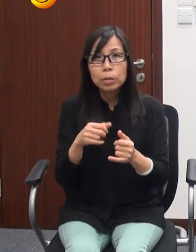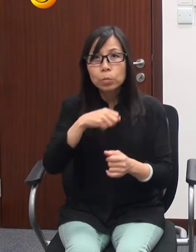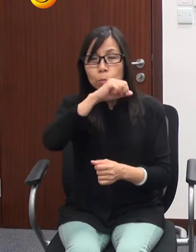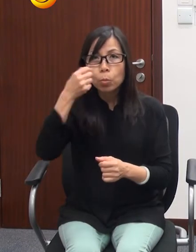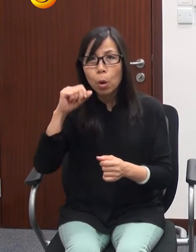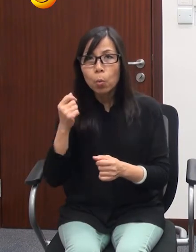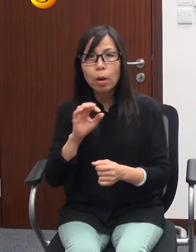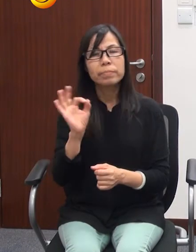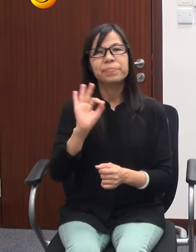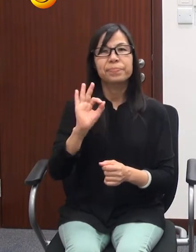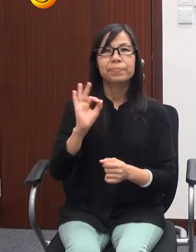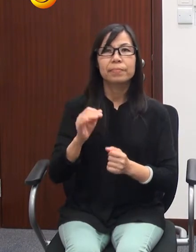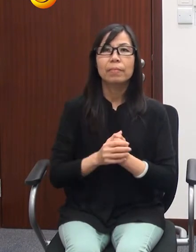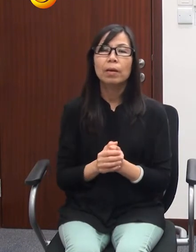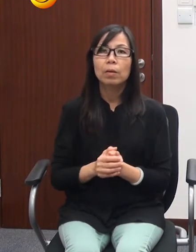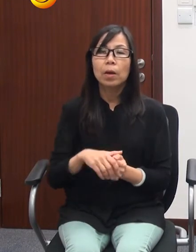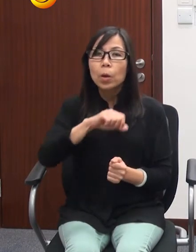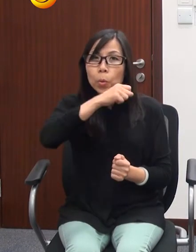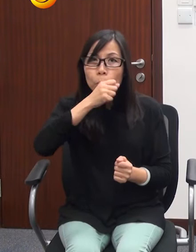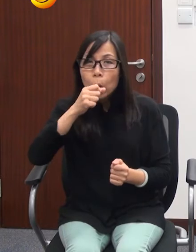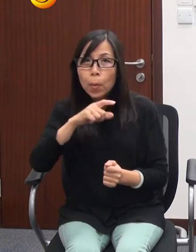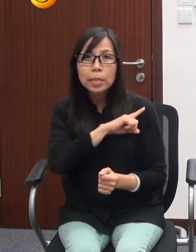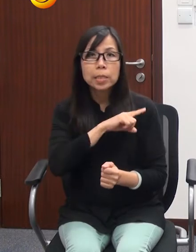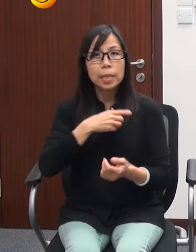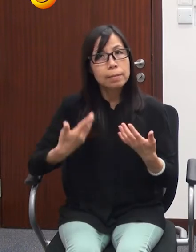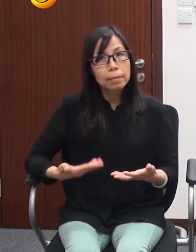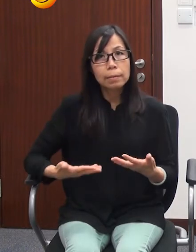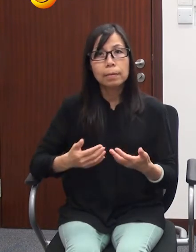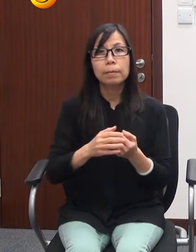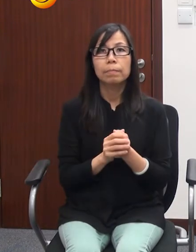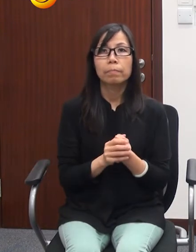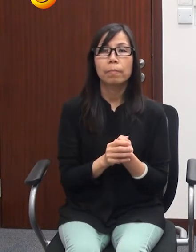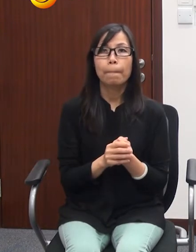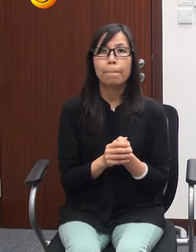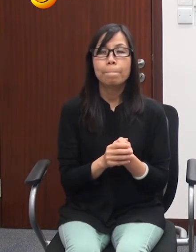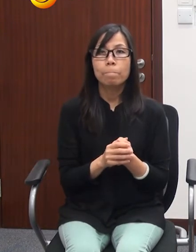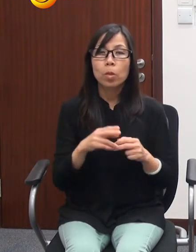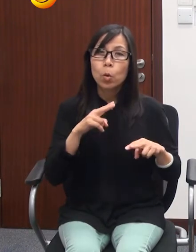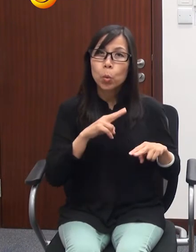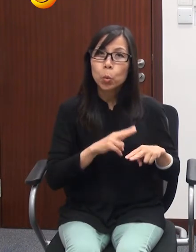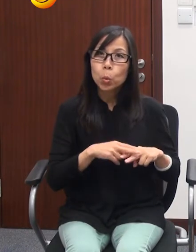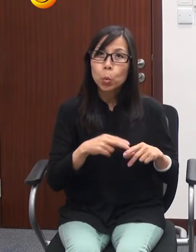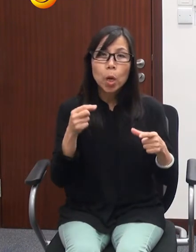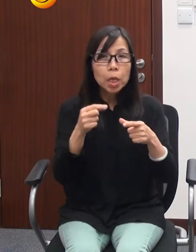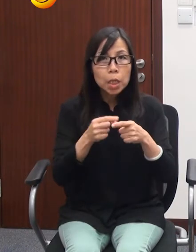次啊，因為台灣本身在而家係一個叫中華民國的